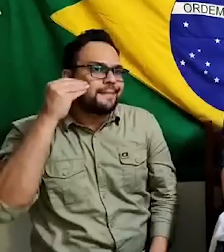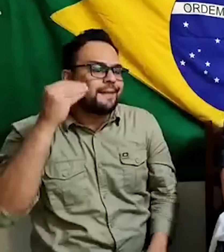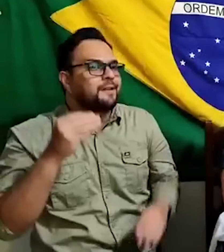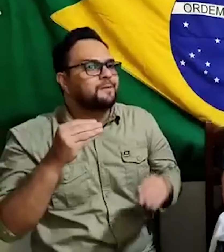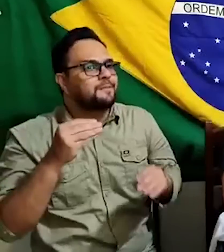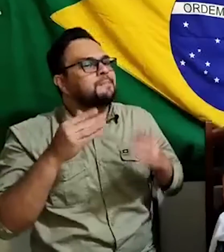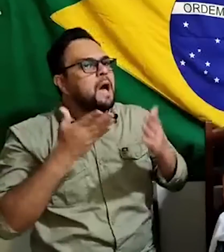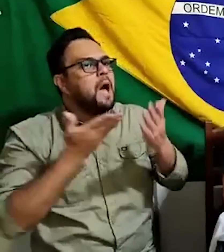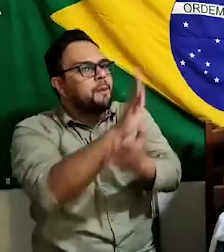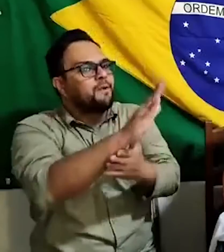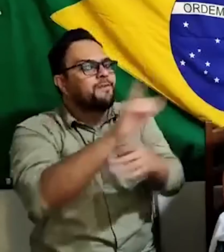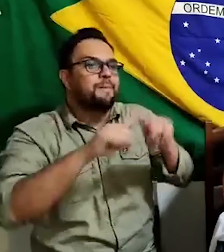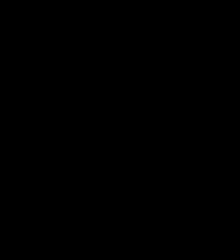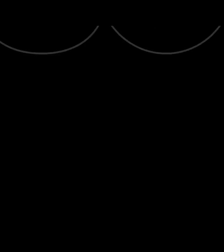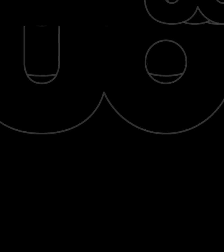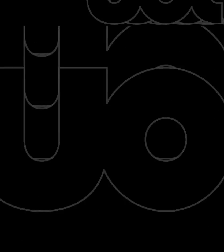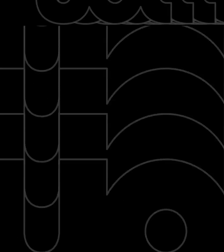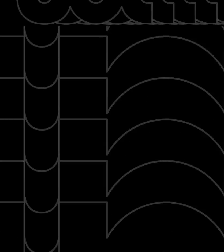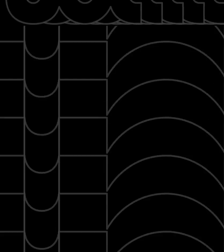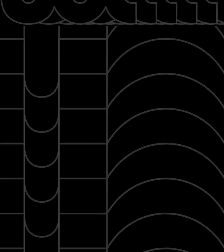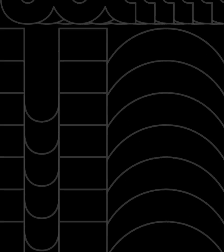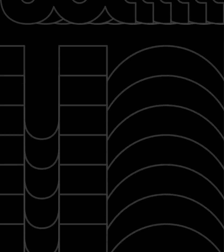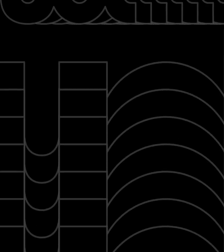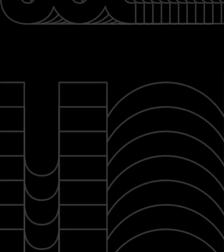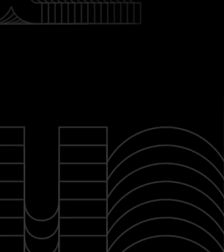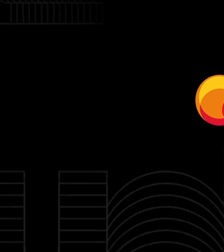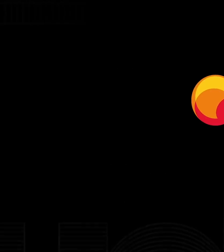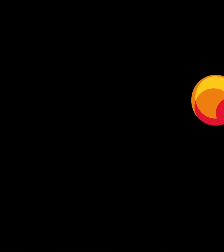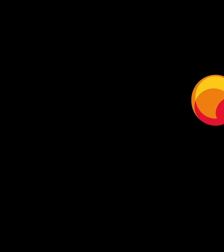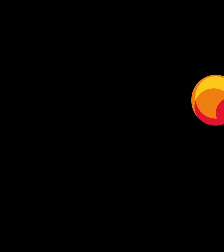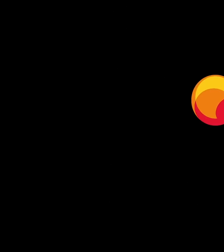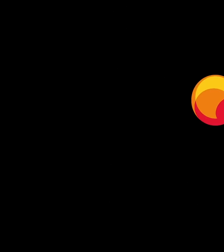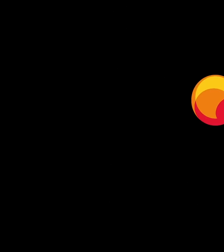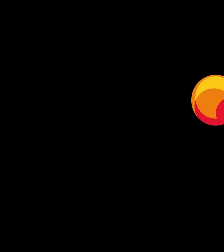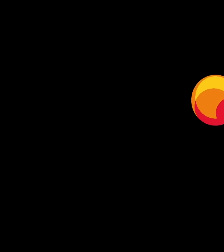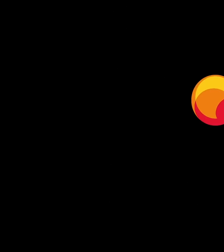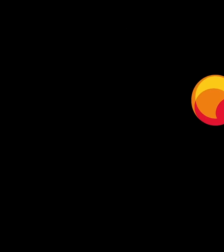fazer isso aí e o TSE impede. Uau.